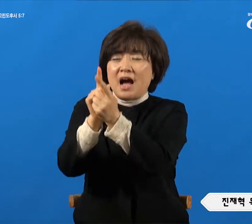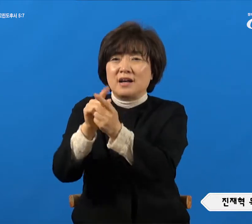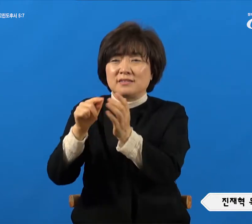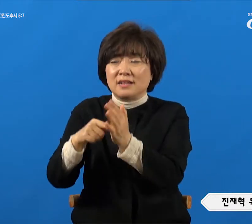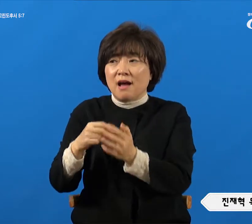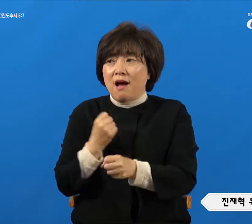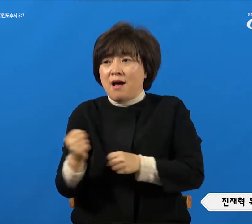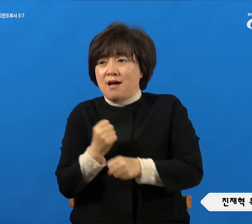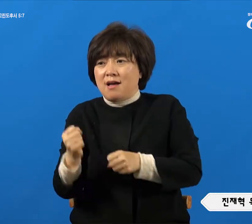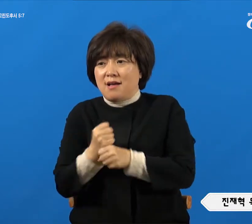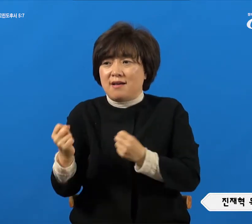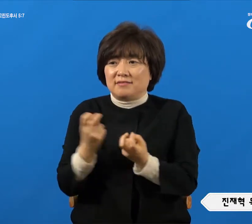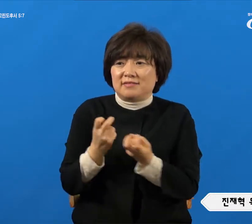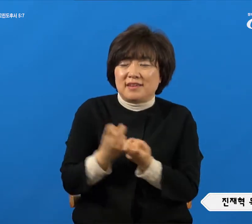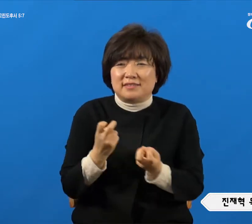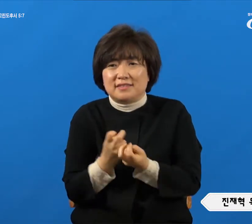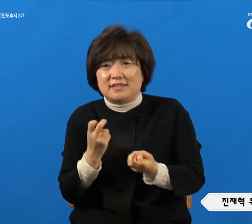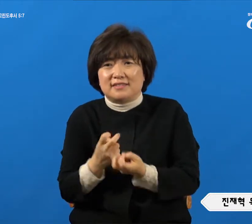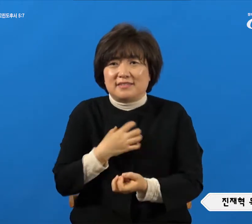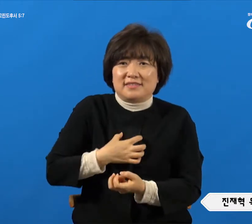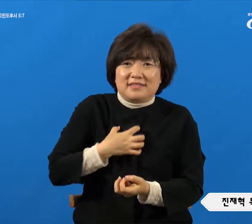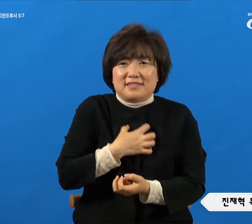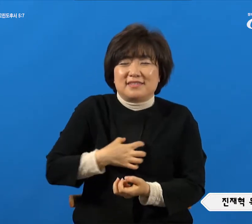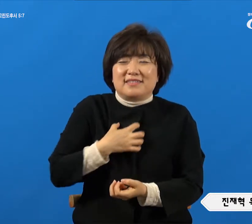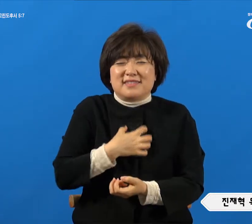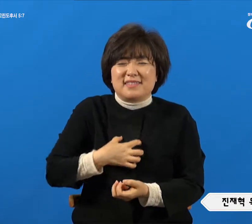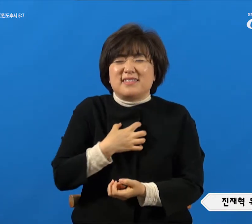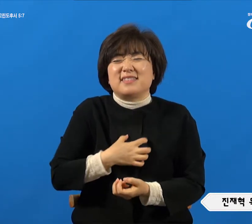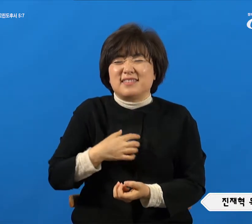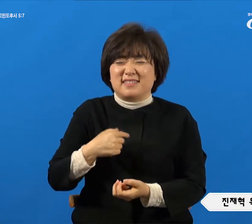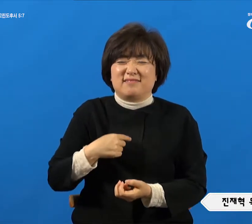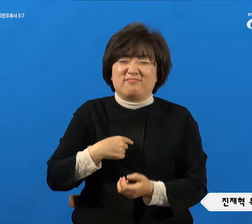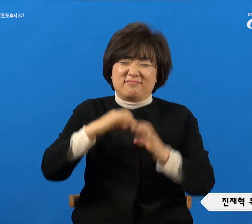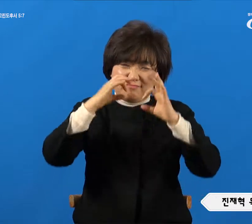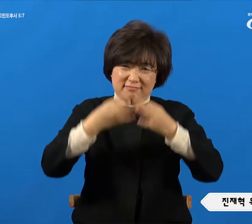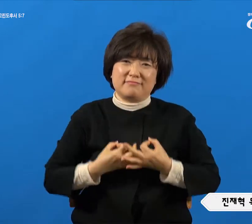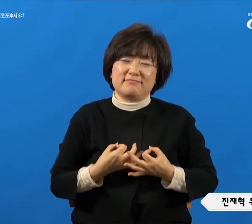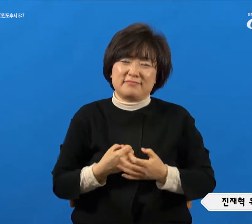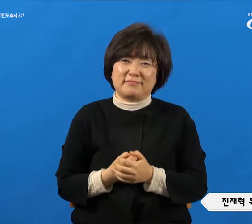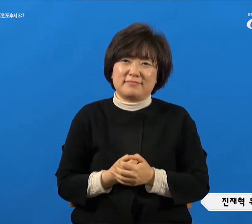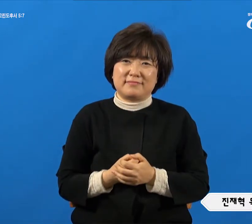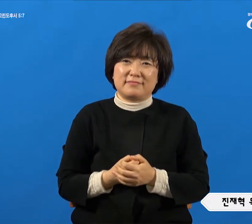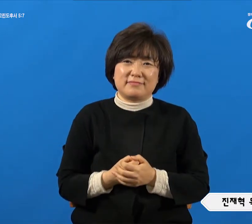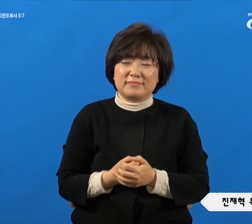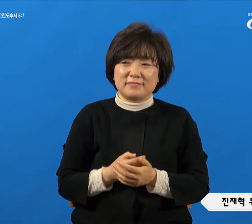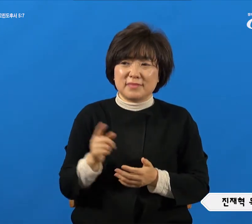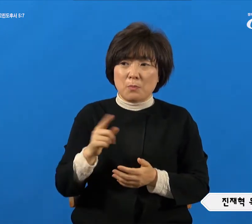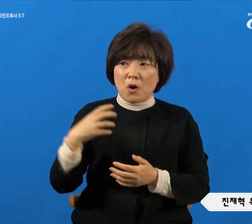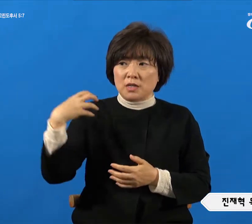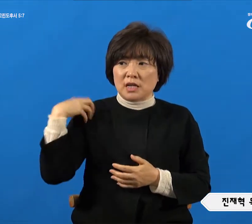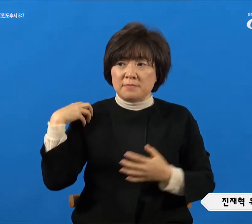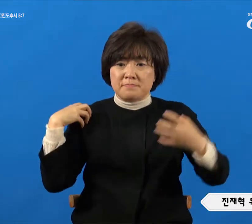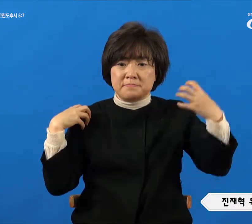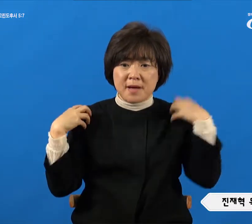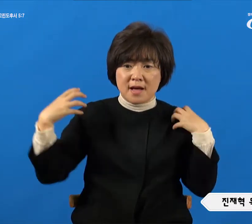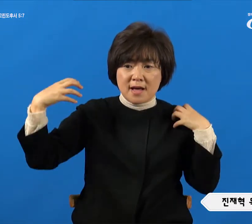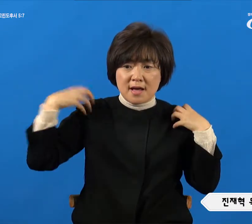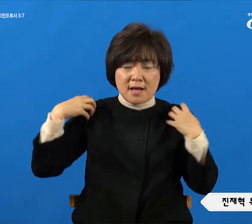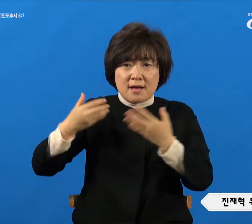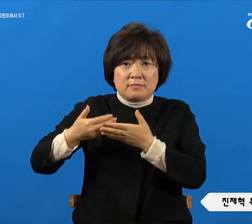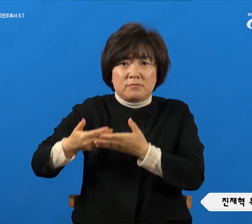하나에도 어쩔 줄 모르는 믿음의 사람인 우리의 모습을 봅니다. 책임도 점점